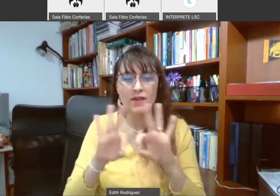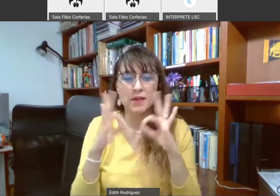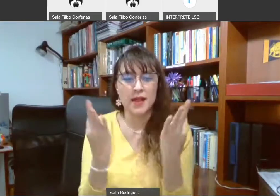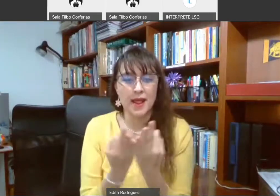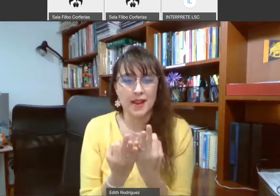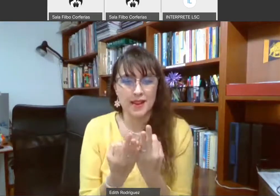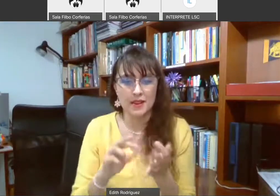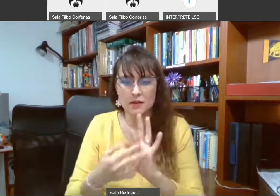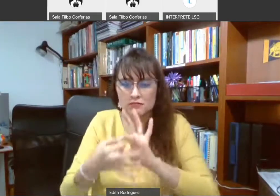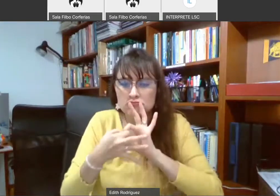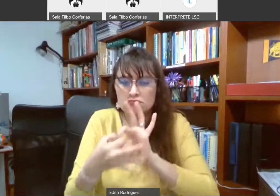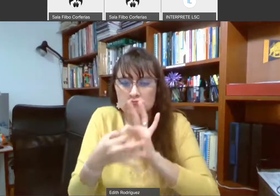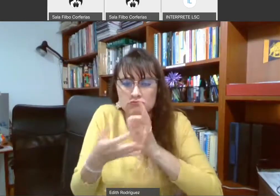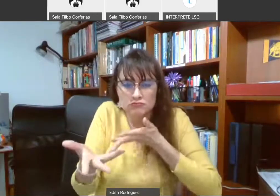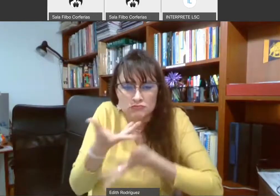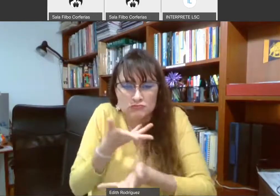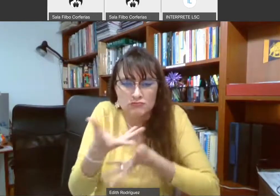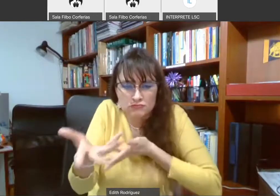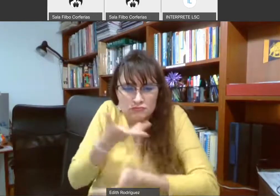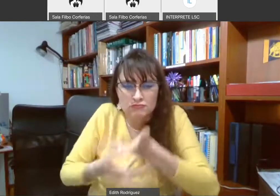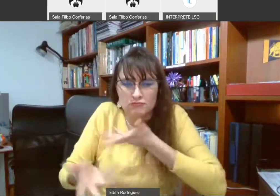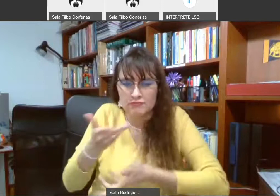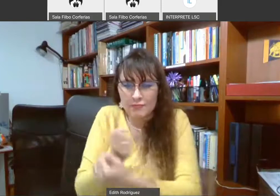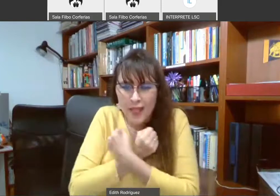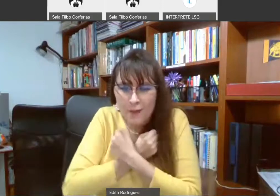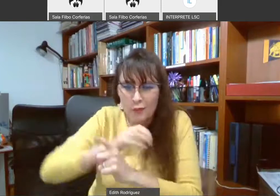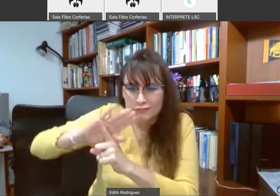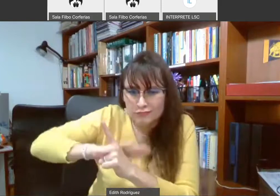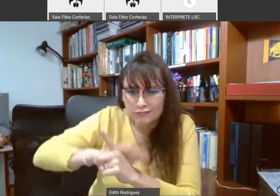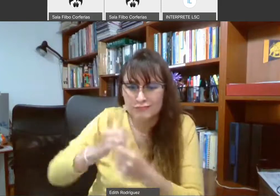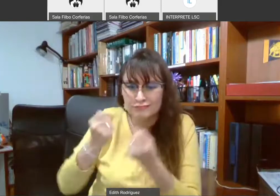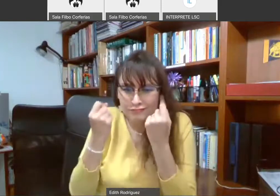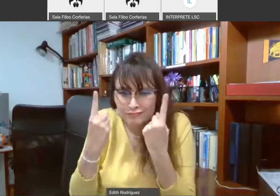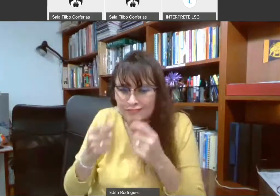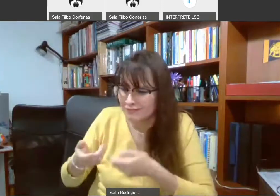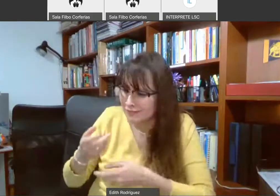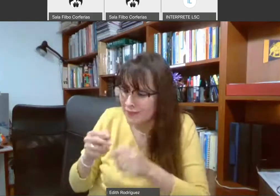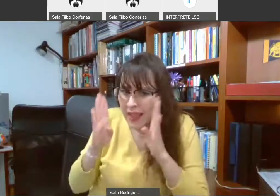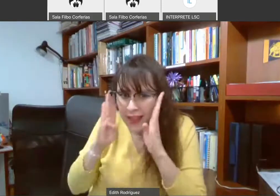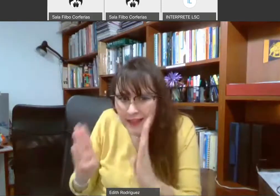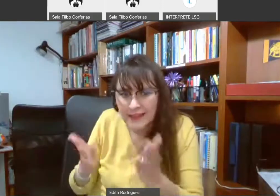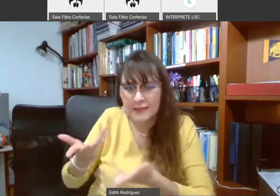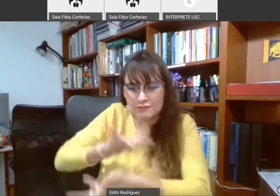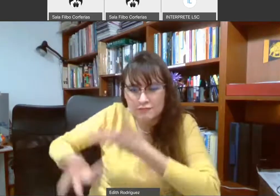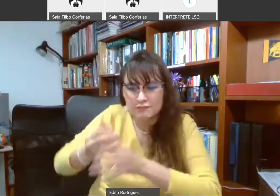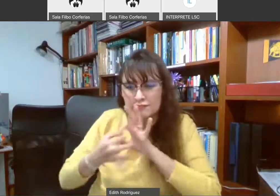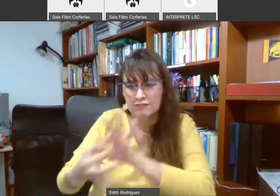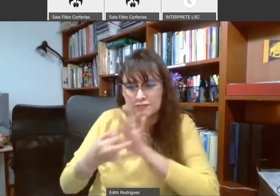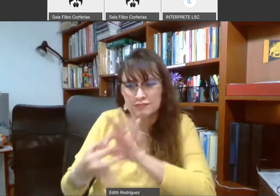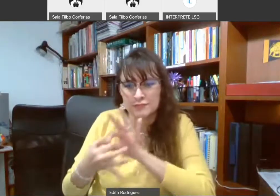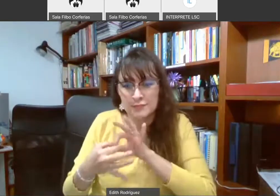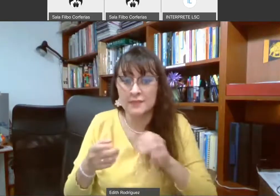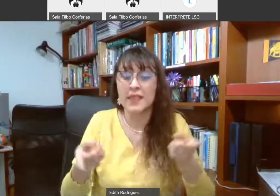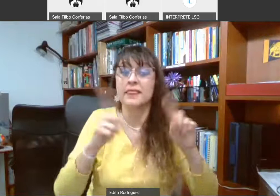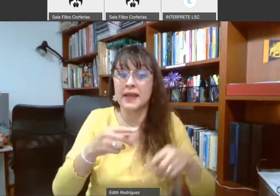este conocimiento de forma adecuada. También es muy importante el vínculo. El vínculo es muy